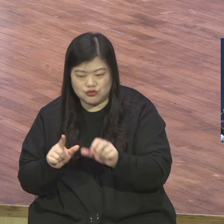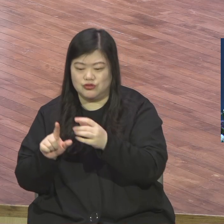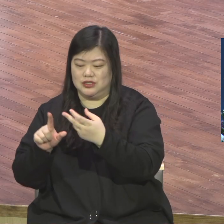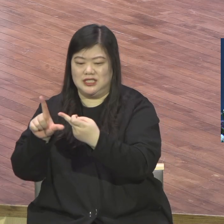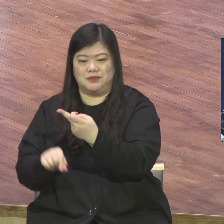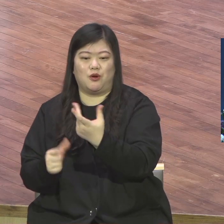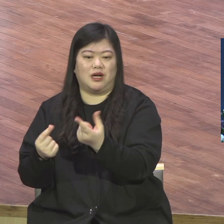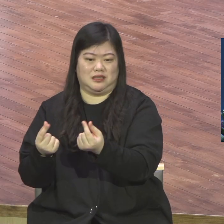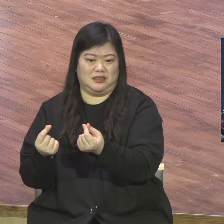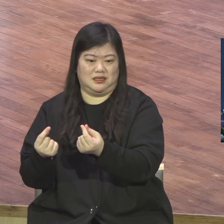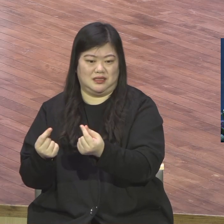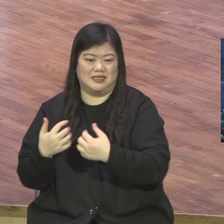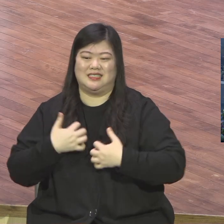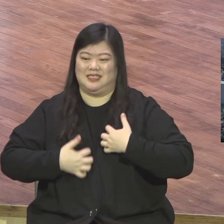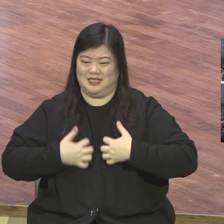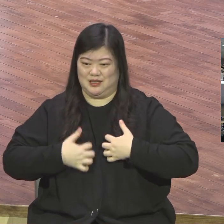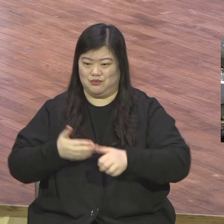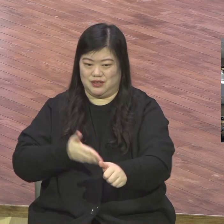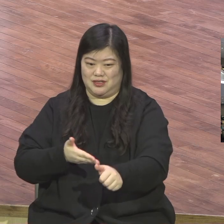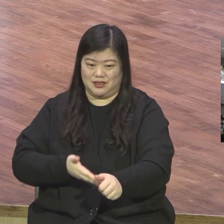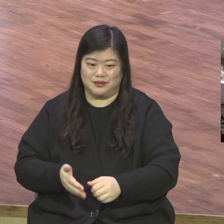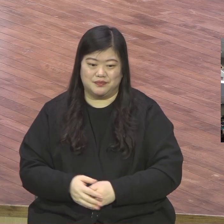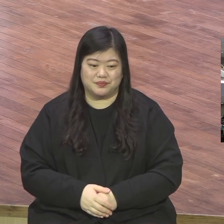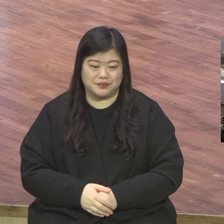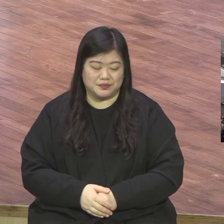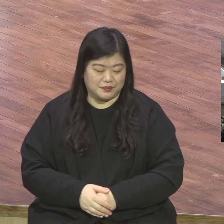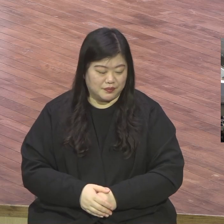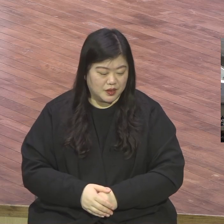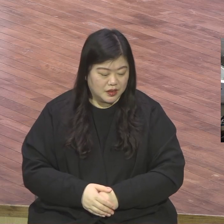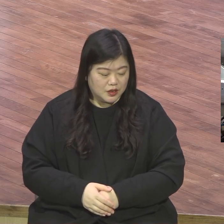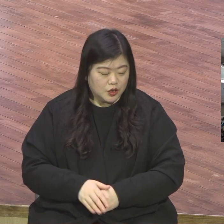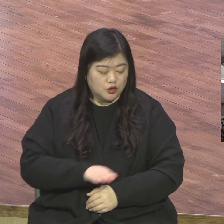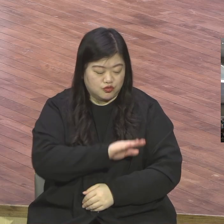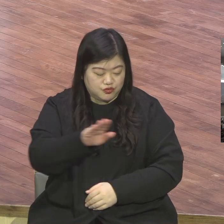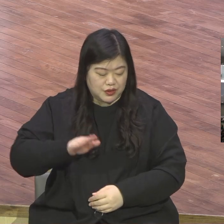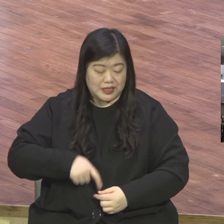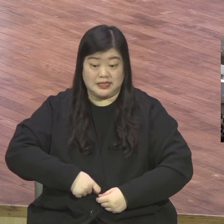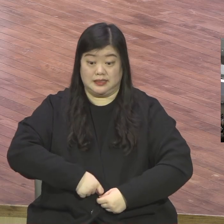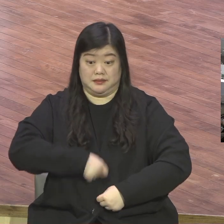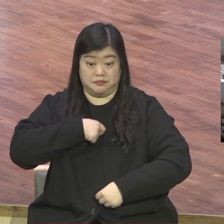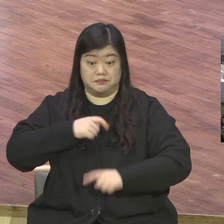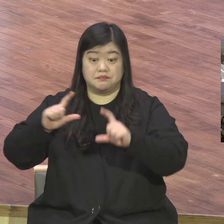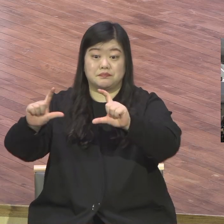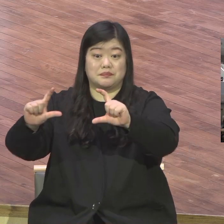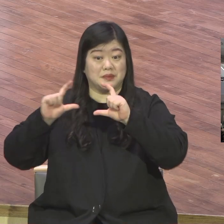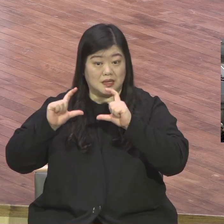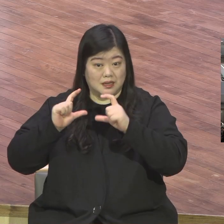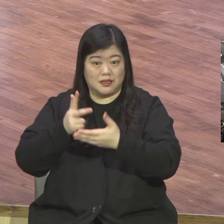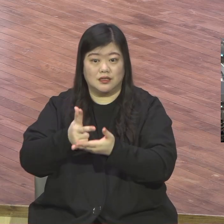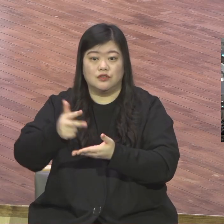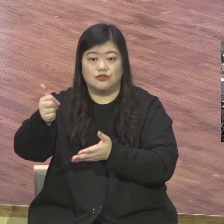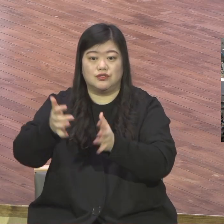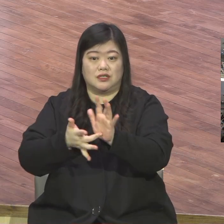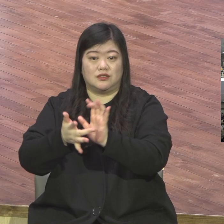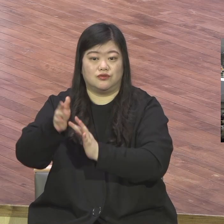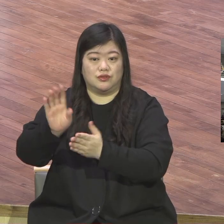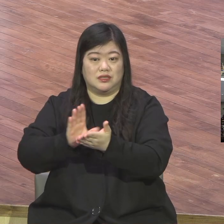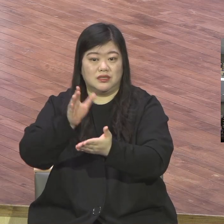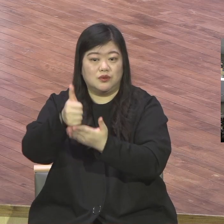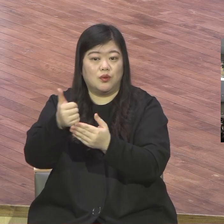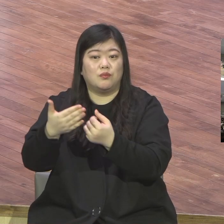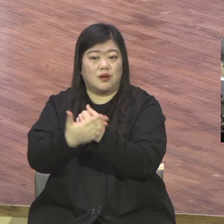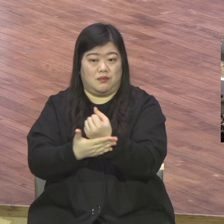힘주어 강조합니다. 그러므로 우리가 어렵다 하심을 받았으니 우리 주 예수